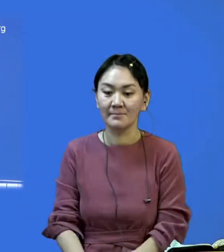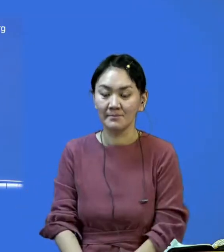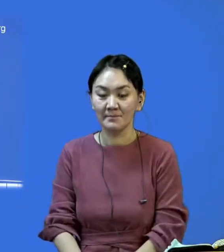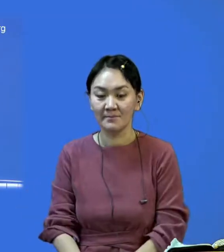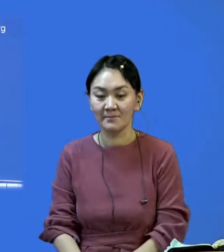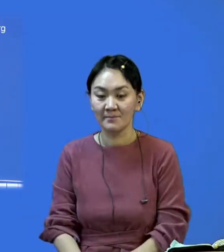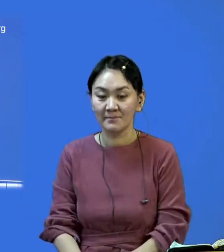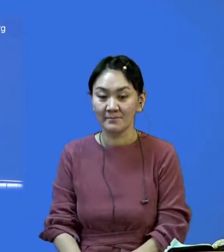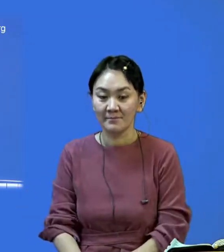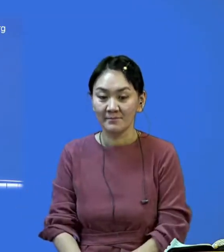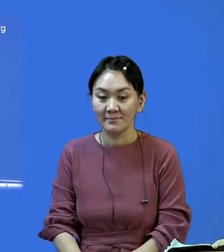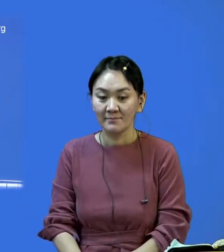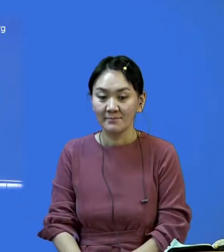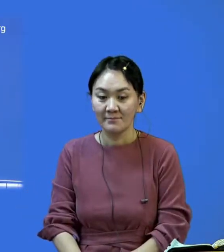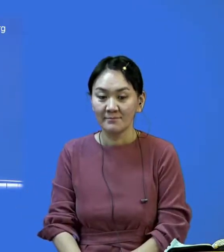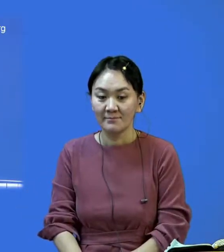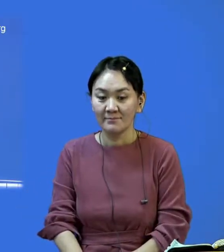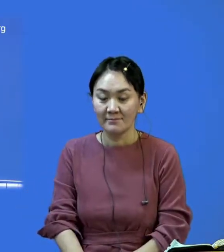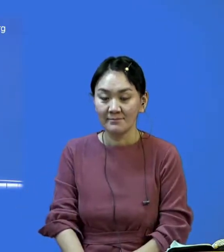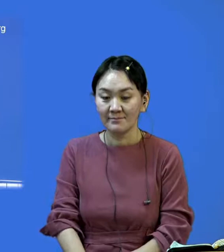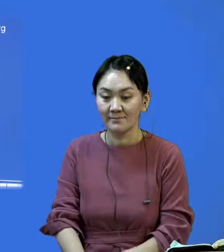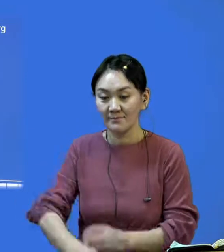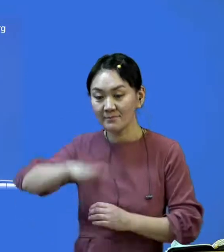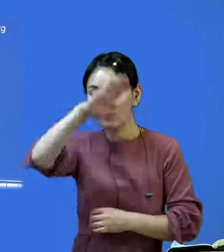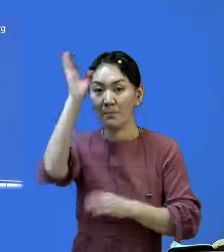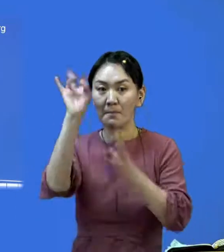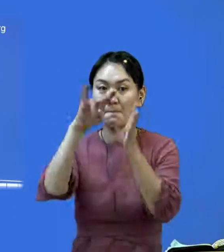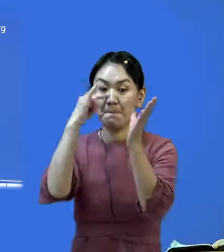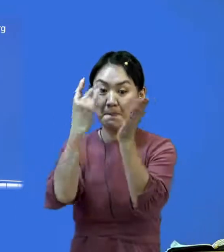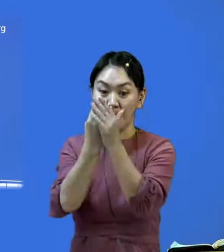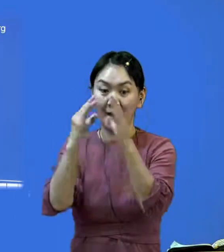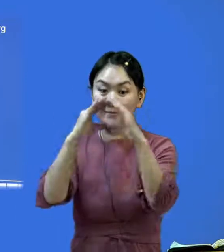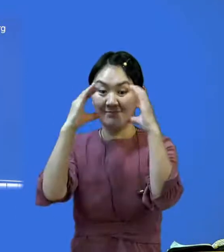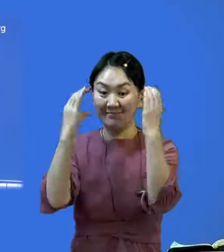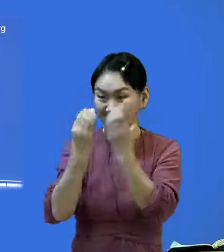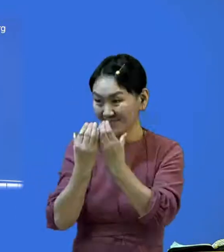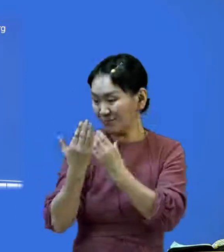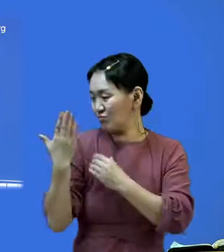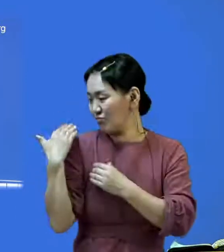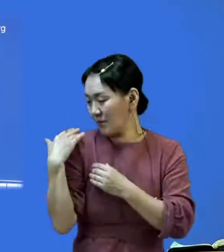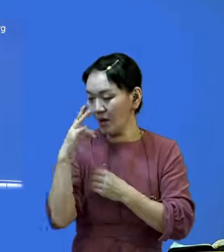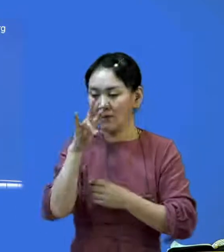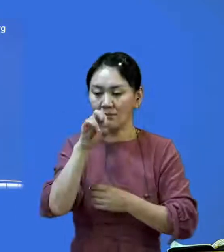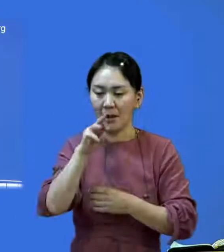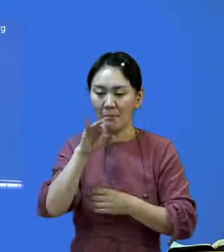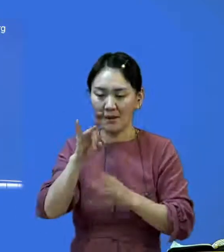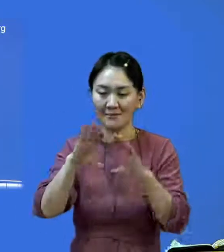За өнгөрсөн зуны нэгдсэн семинар, бас намрын семинараар